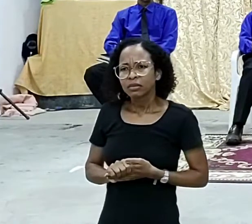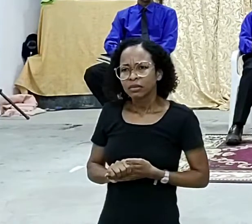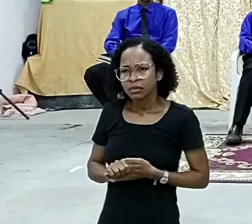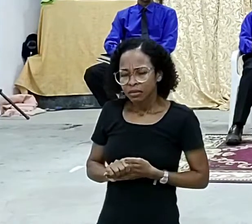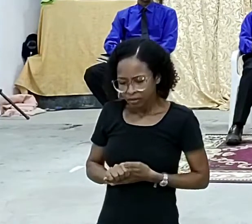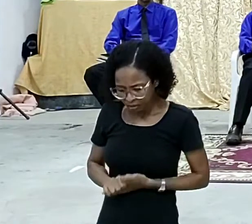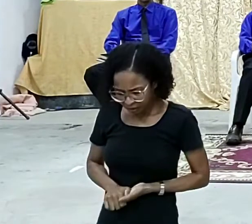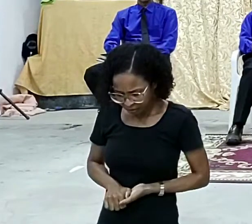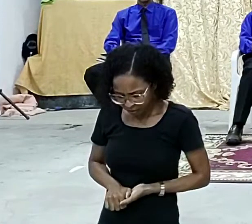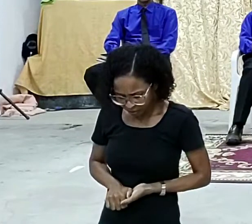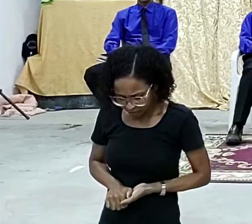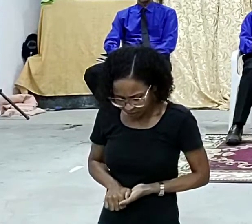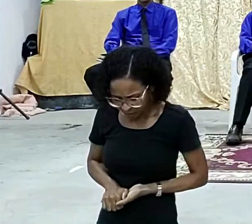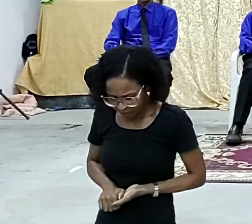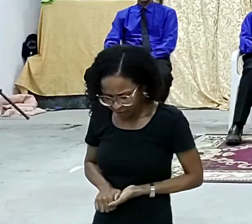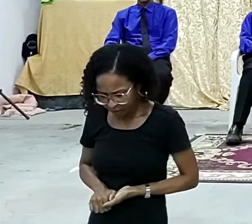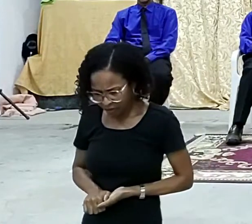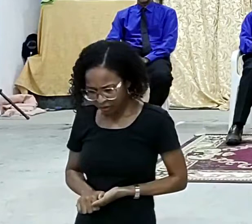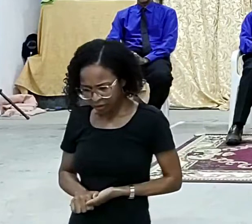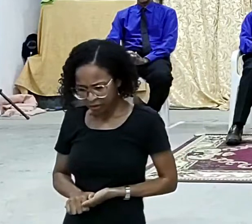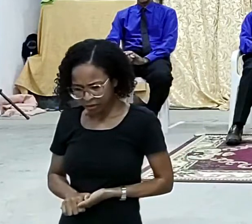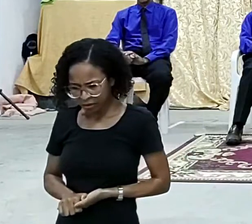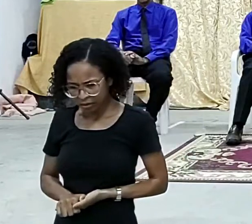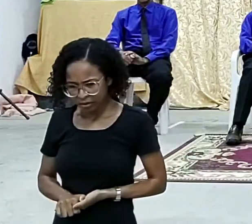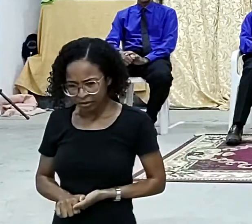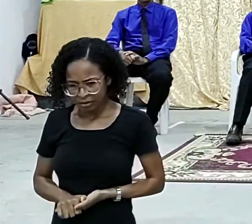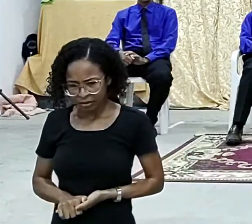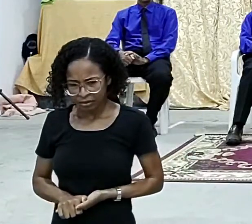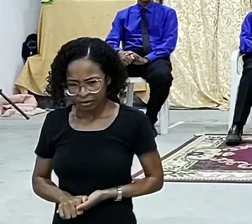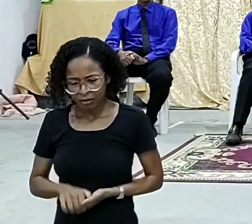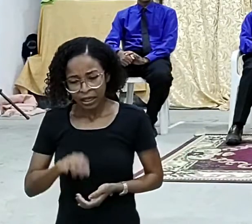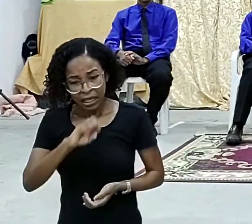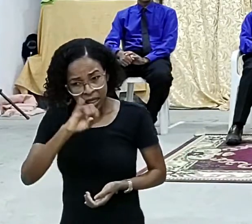Se nós tomarmos as rédeas,